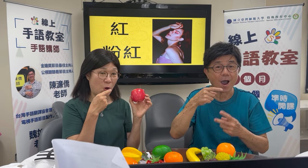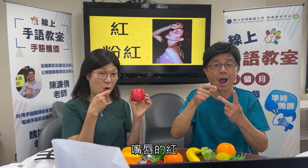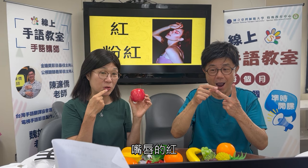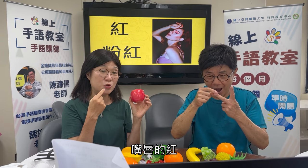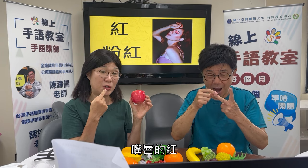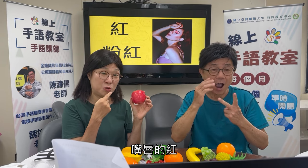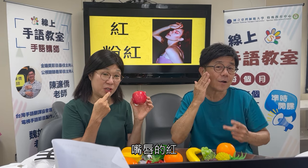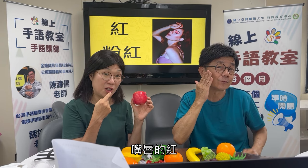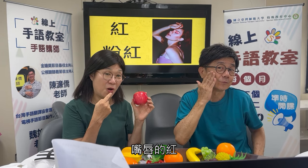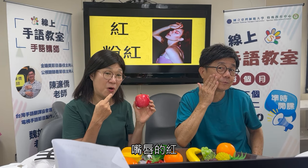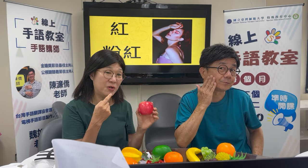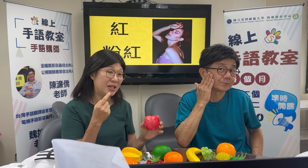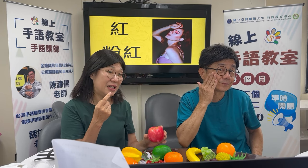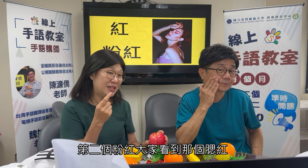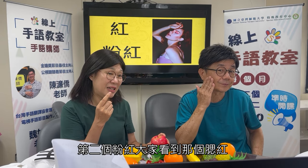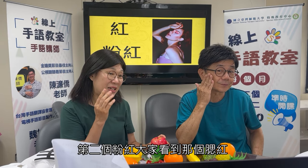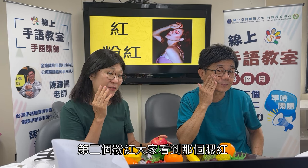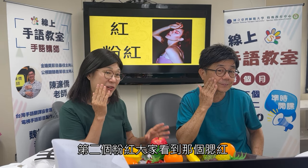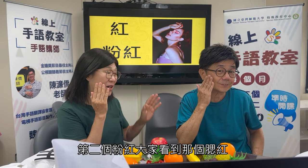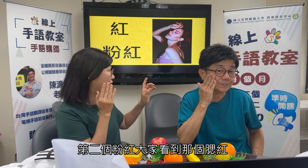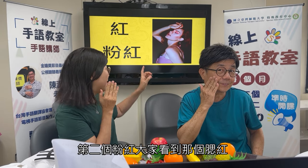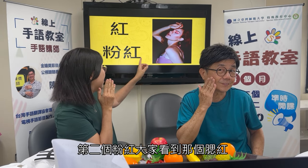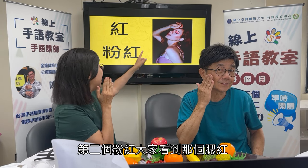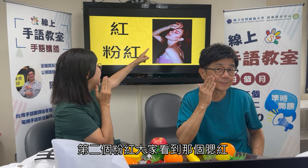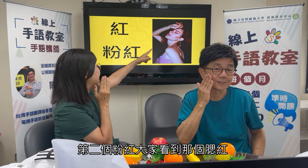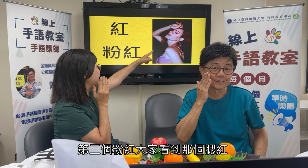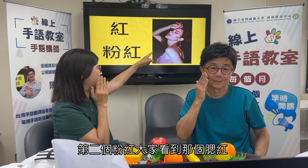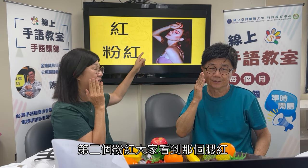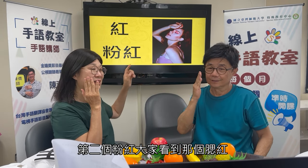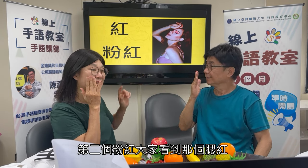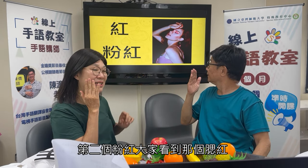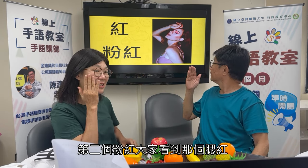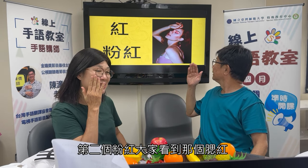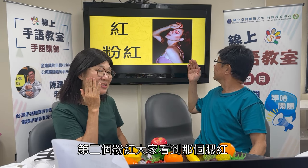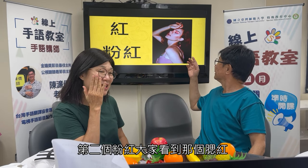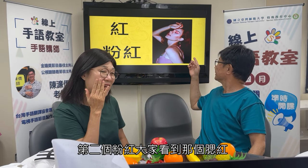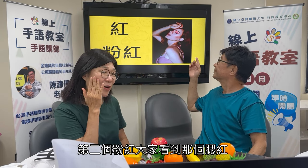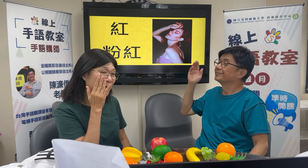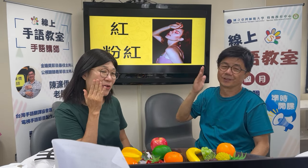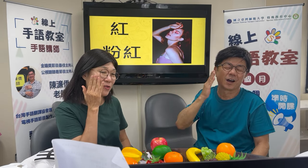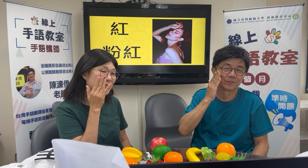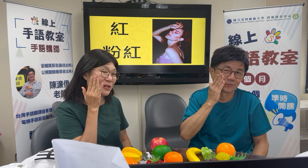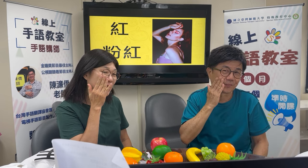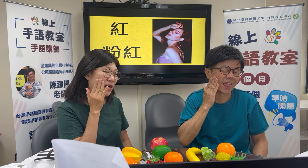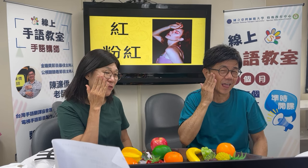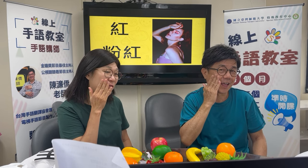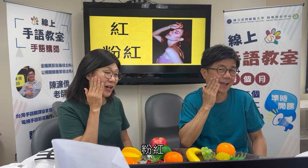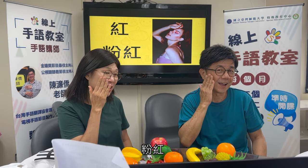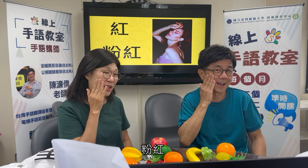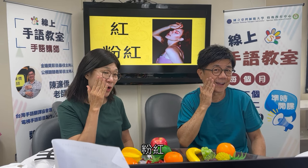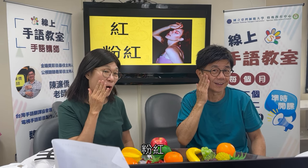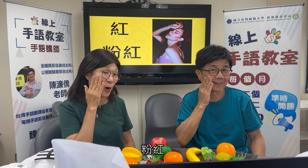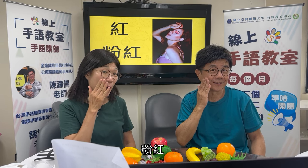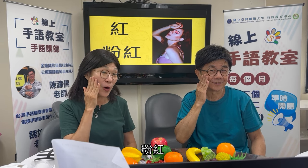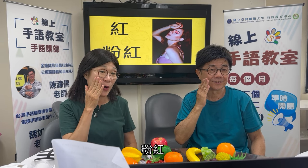红嘴唇的红。第二个粉红，大家看到那个腮红，粉红，